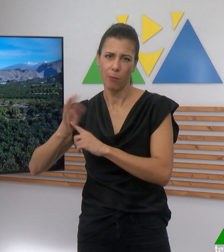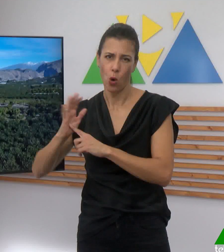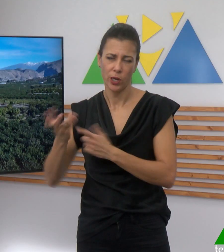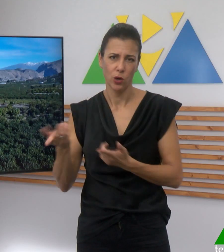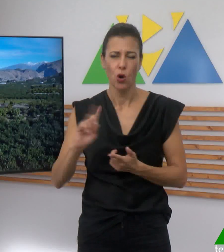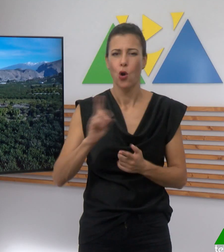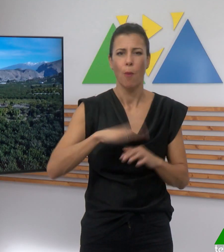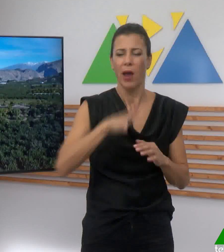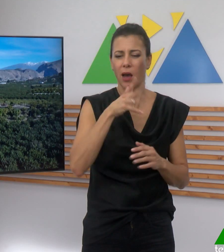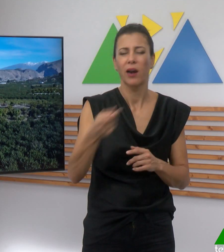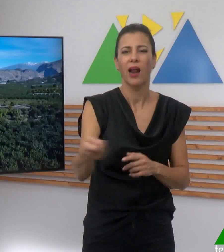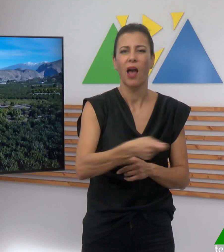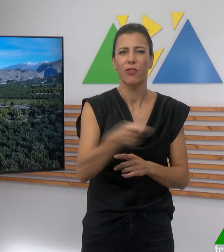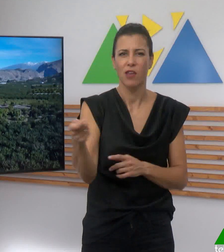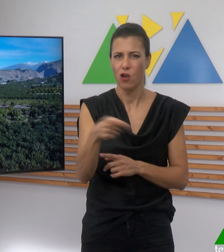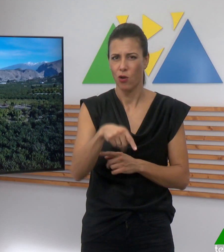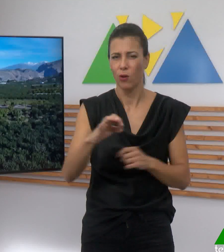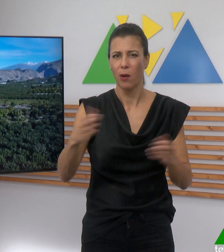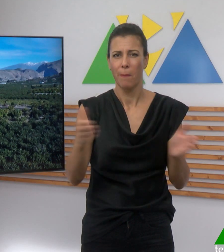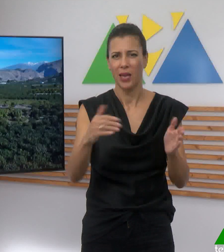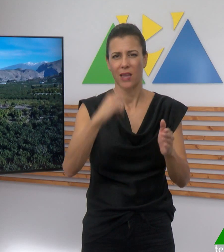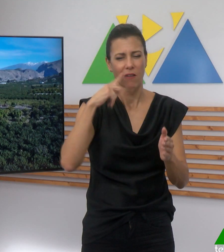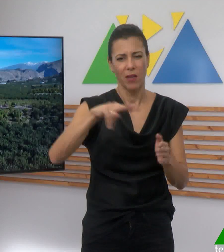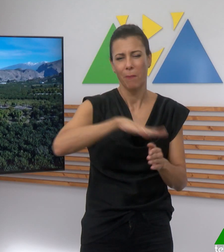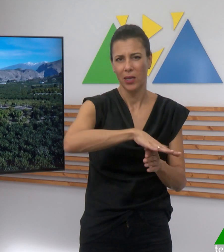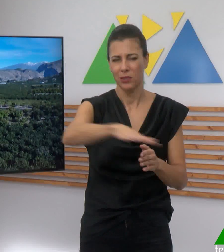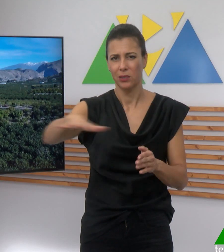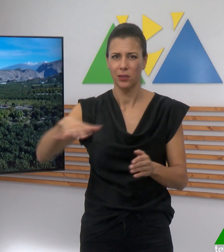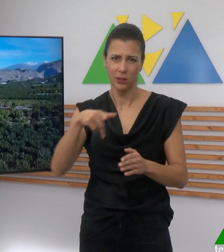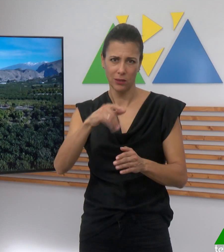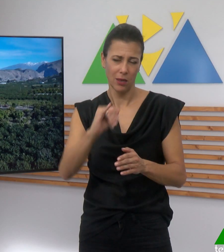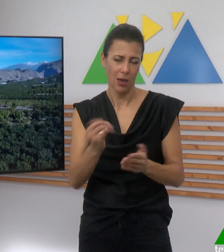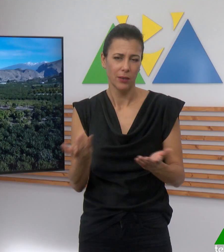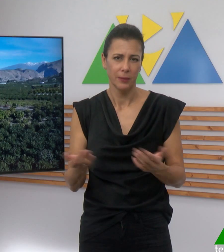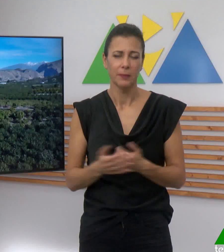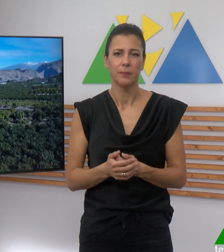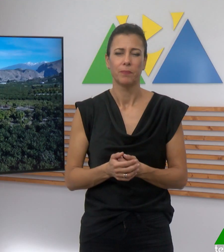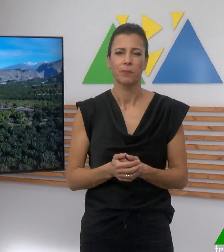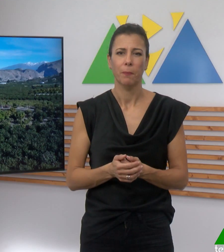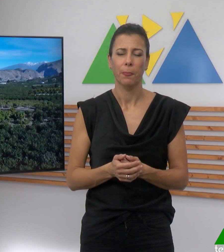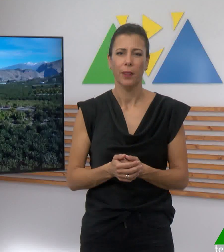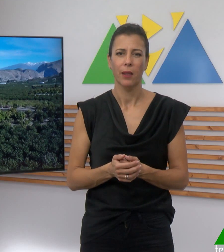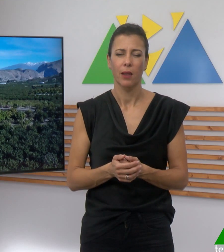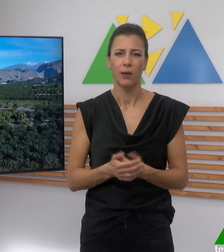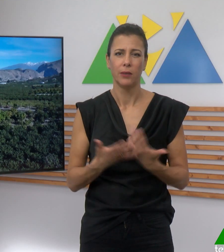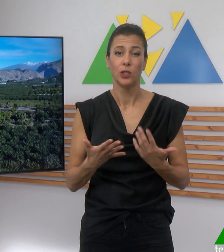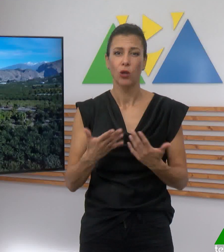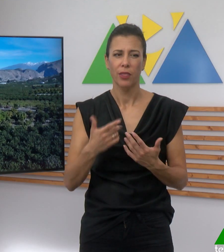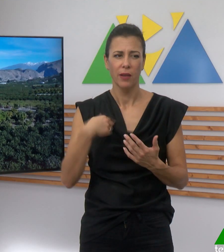regadío de de esa pequeña meceta donde estuvo el molino de liña además viene des desde el monte patura porque este el